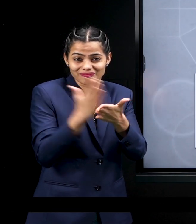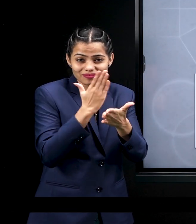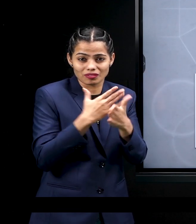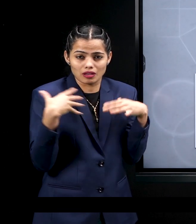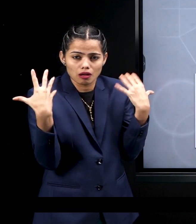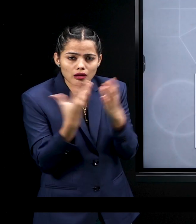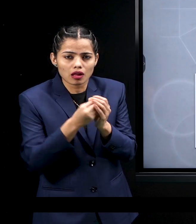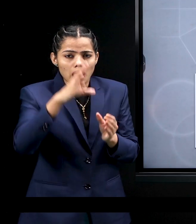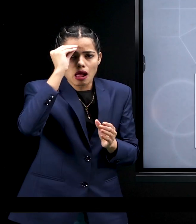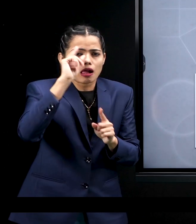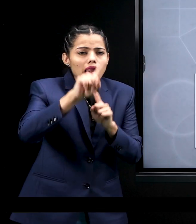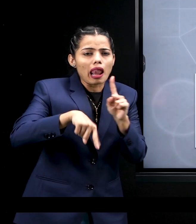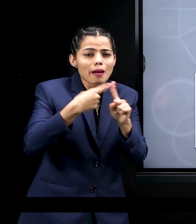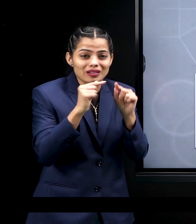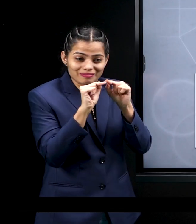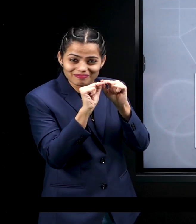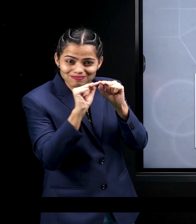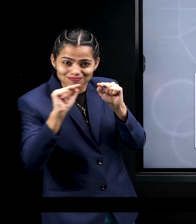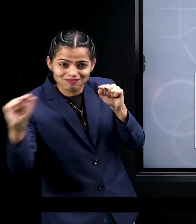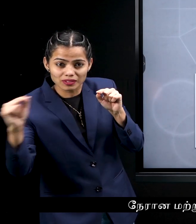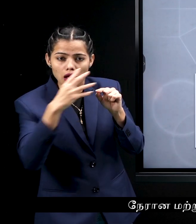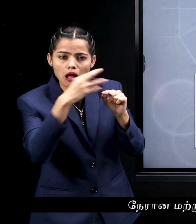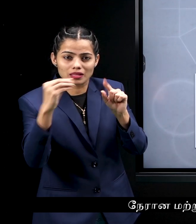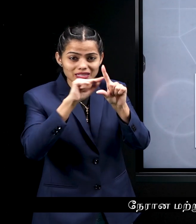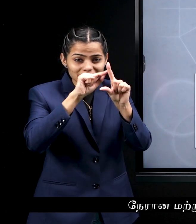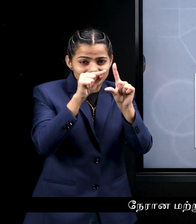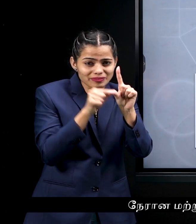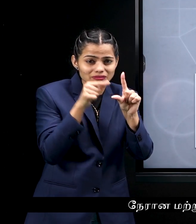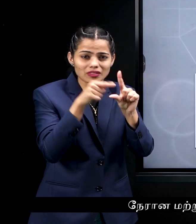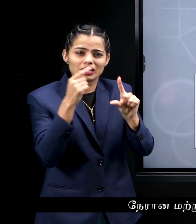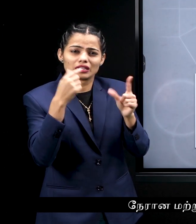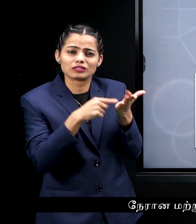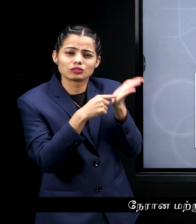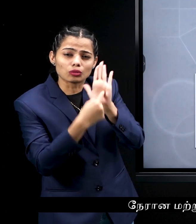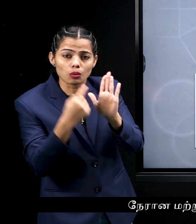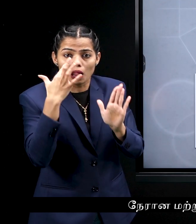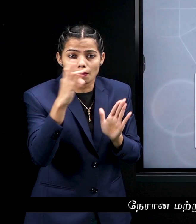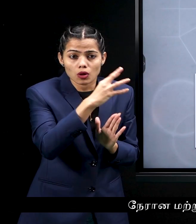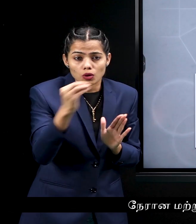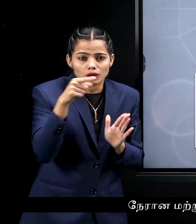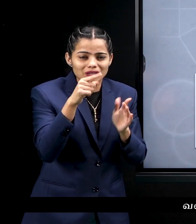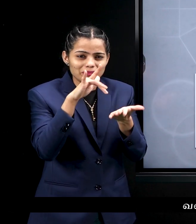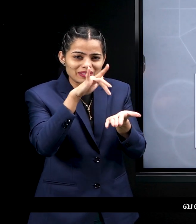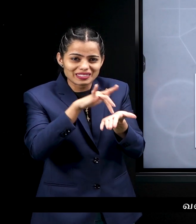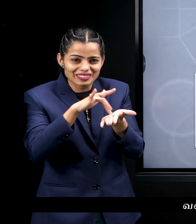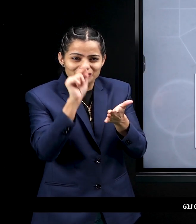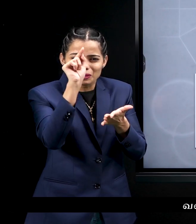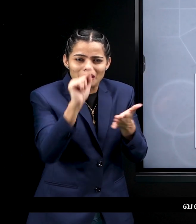கடுமையான மழுங்கிய வலது, நேரான மற்றும் அனிச்சை கோணங்கள் போன்ற பல்வேறு வகையான